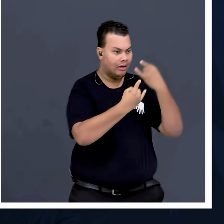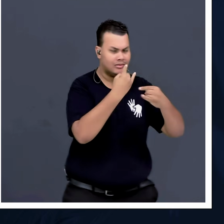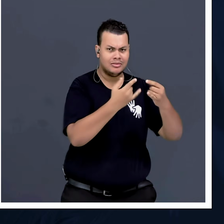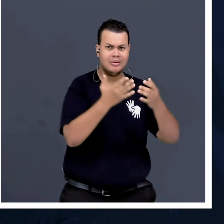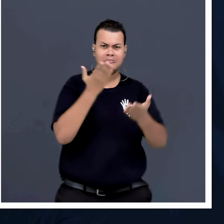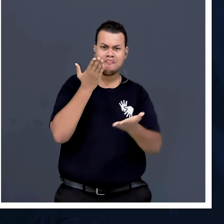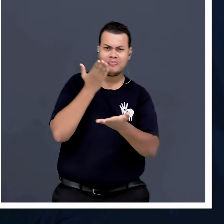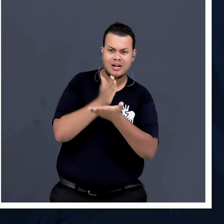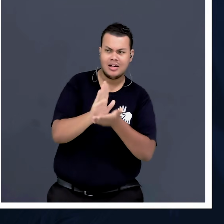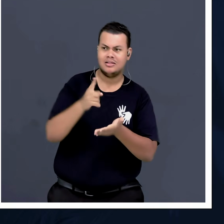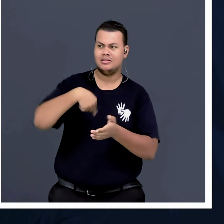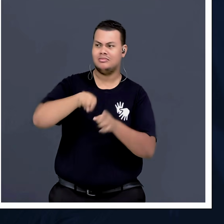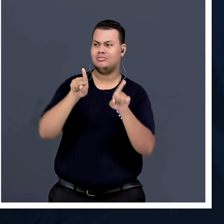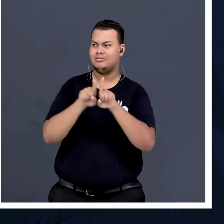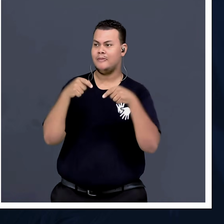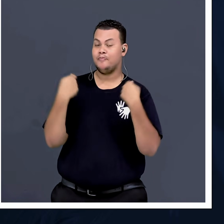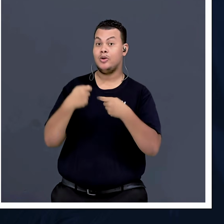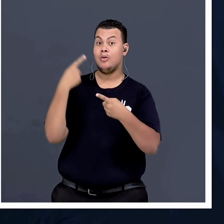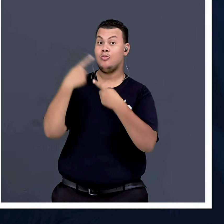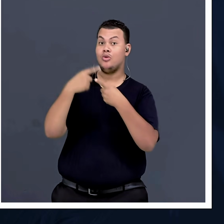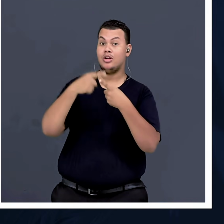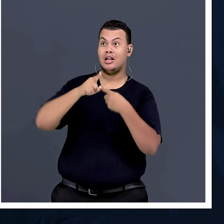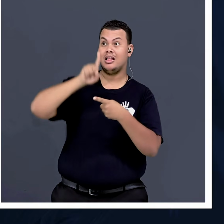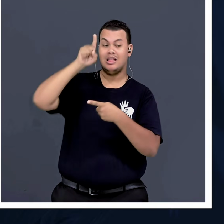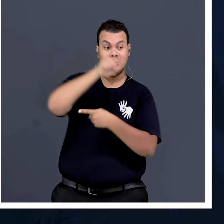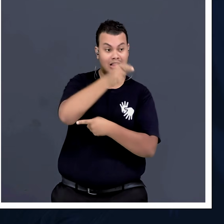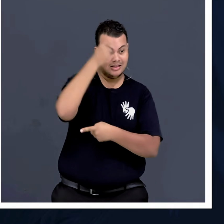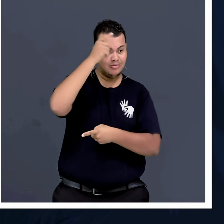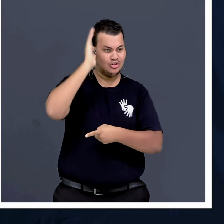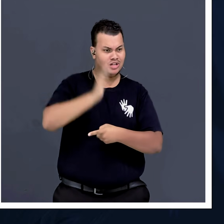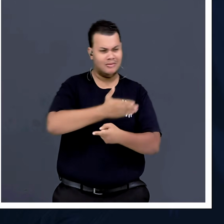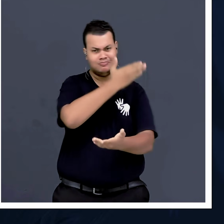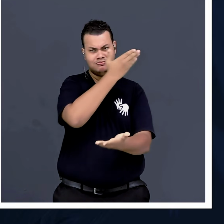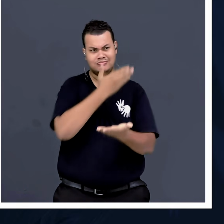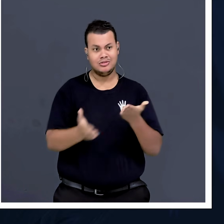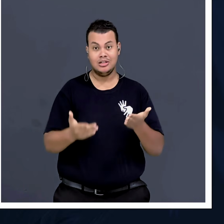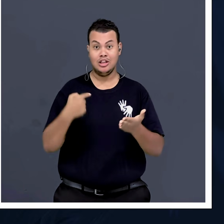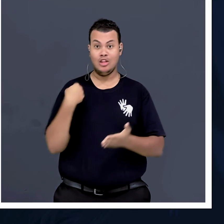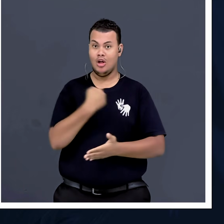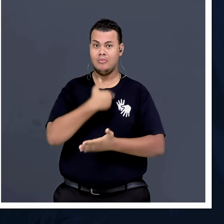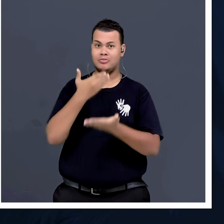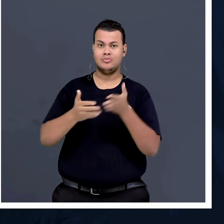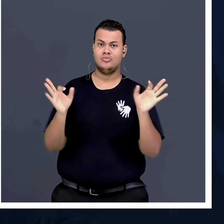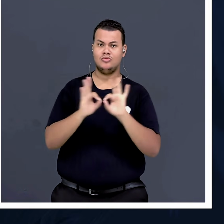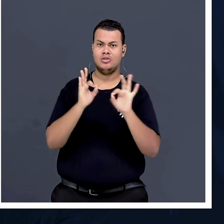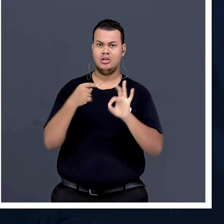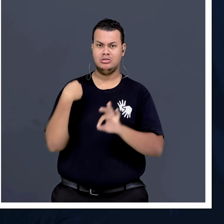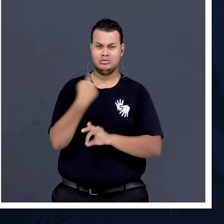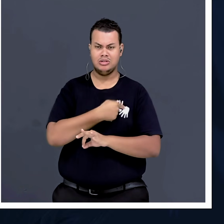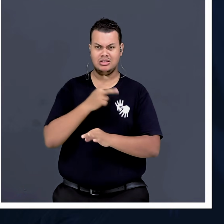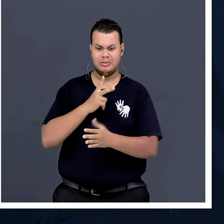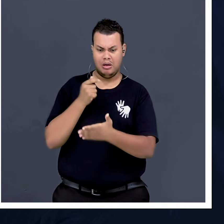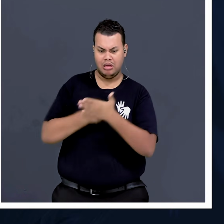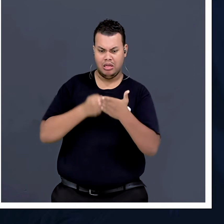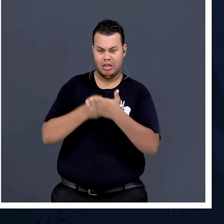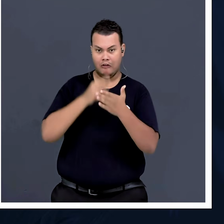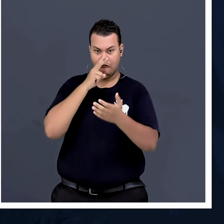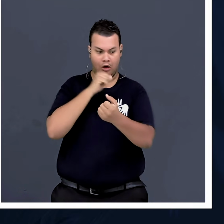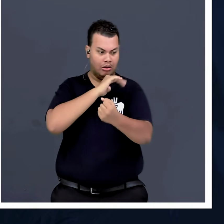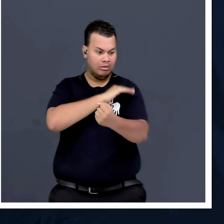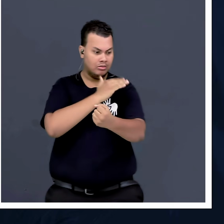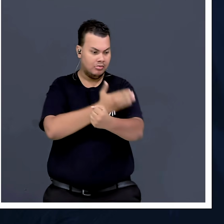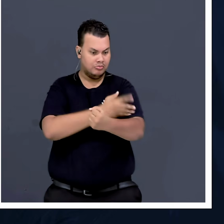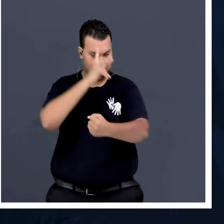dar crédito ao adversário, porque ele é derrotado, você não. Nós não lutamos com as nossas